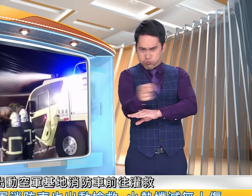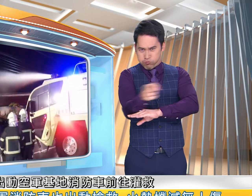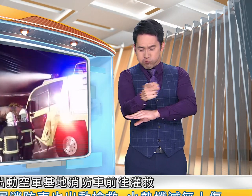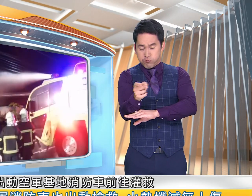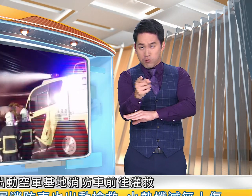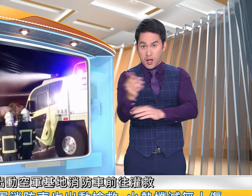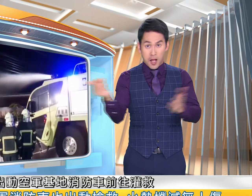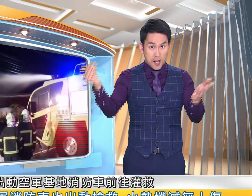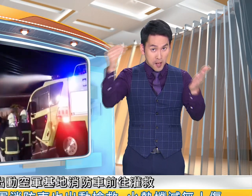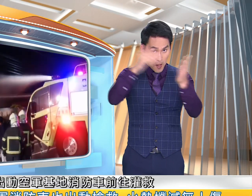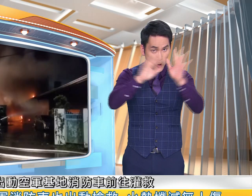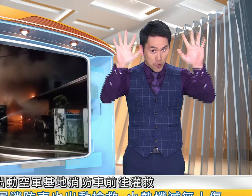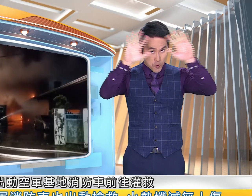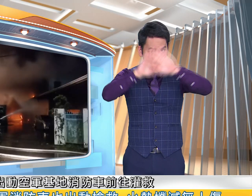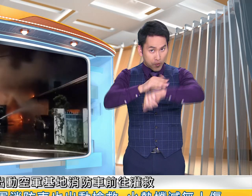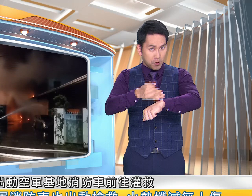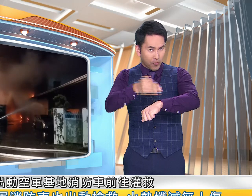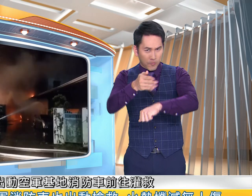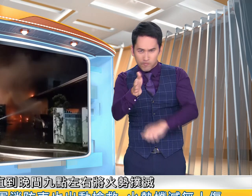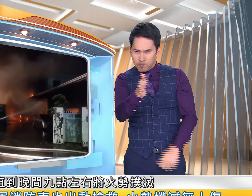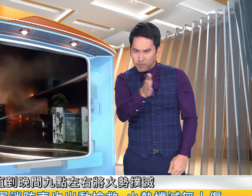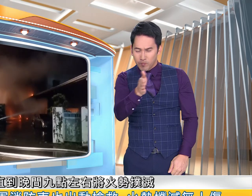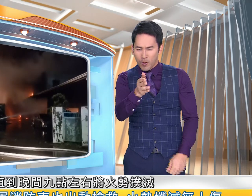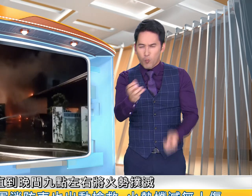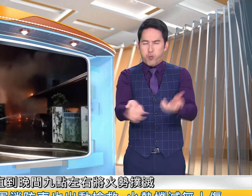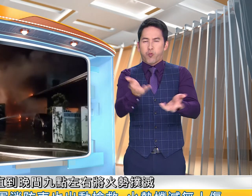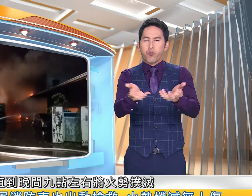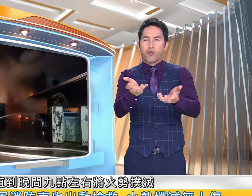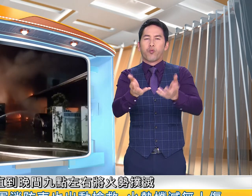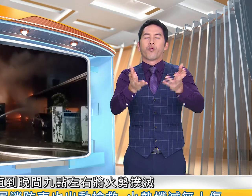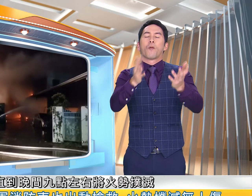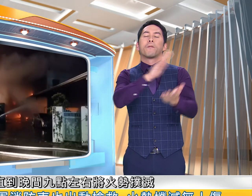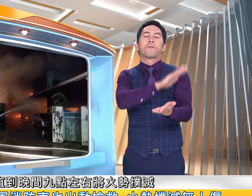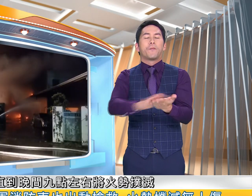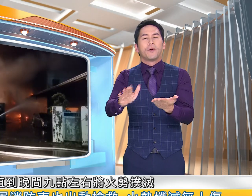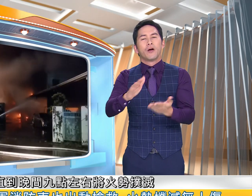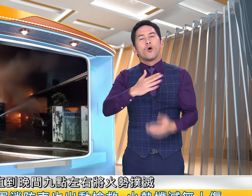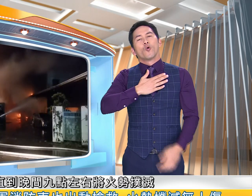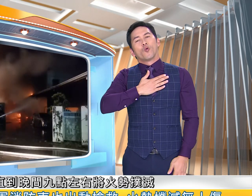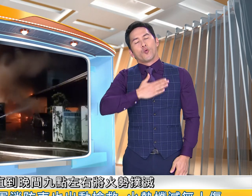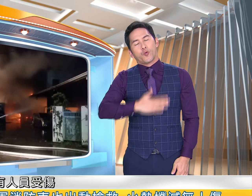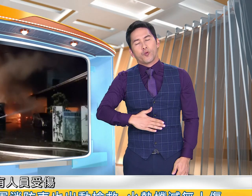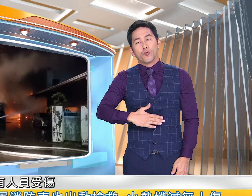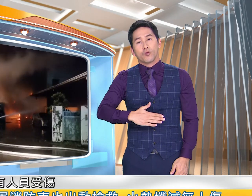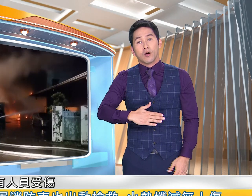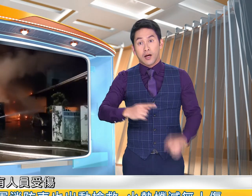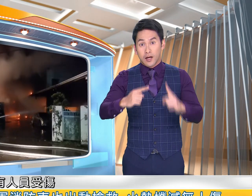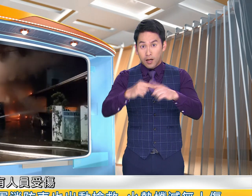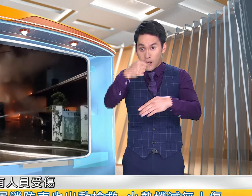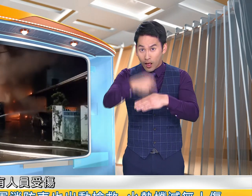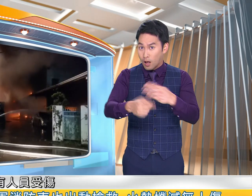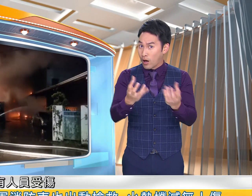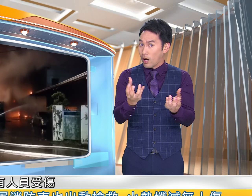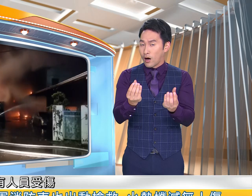防车前往灌救，一直到晚间九点左右将火势扑灭，没有人员受伤。